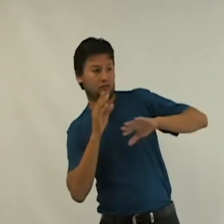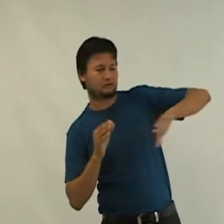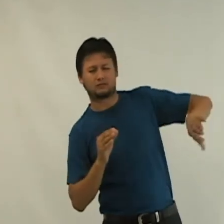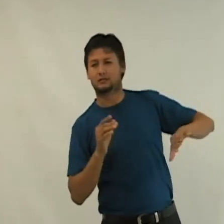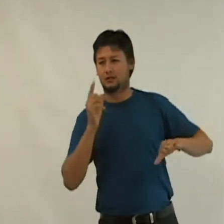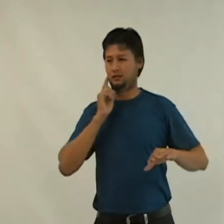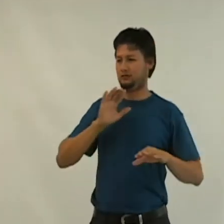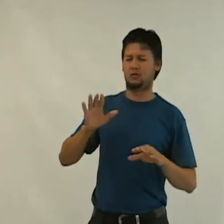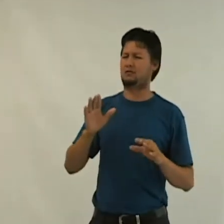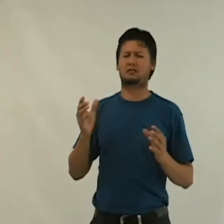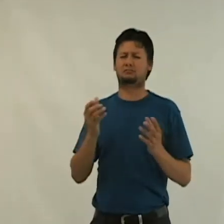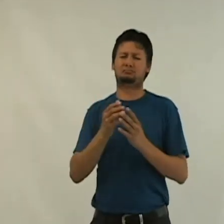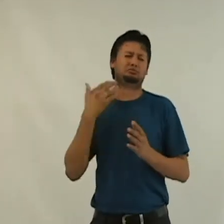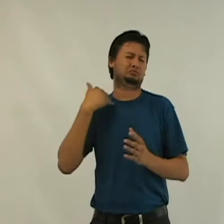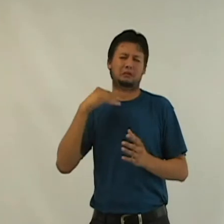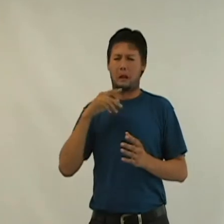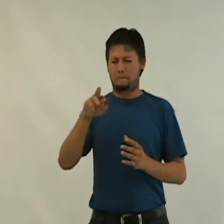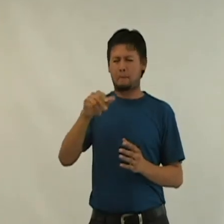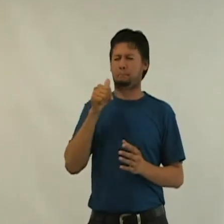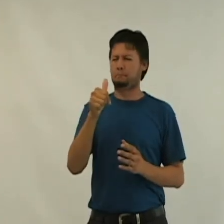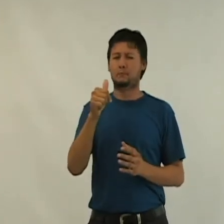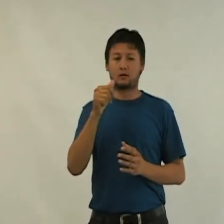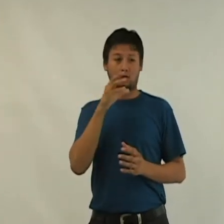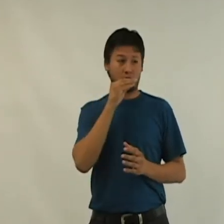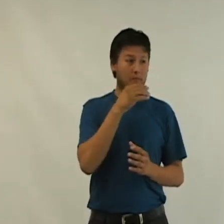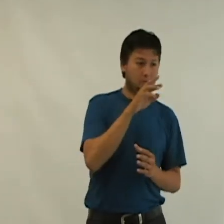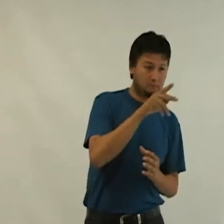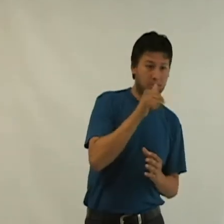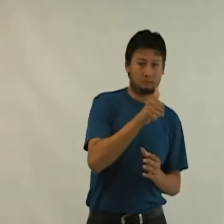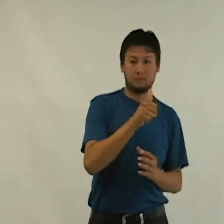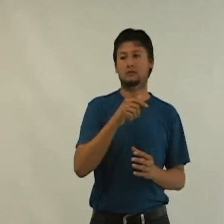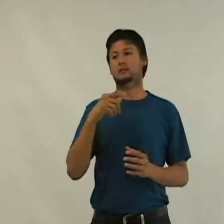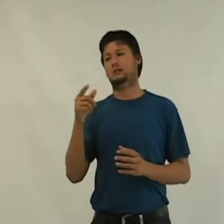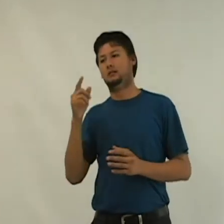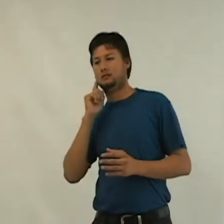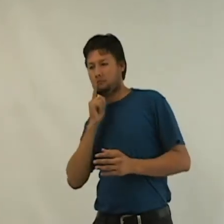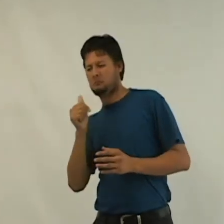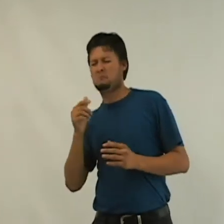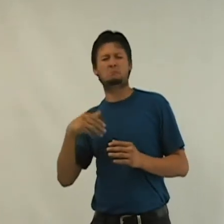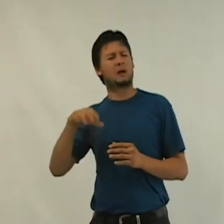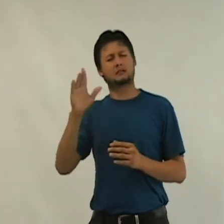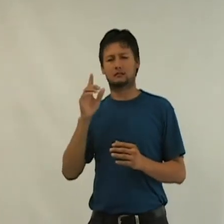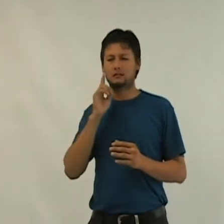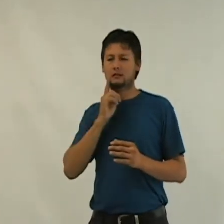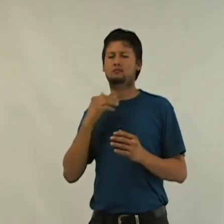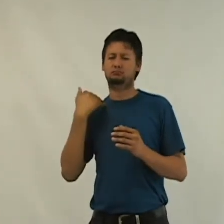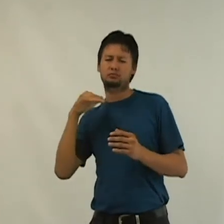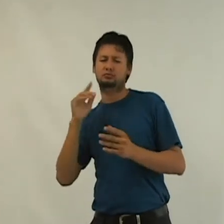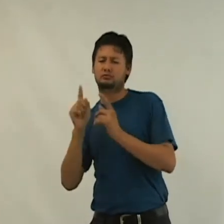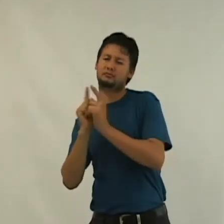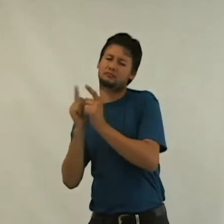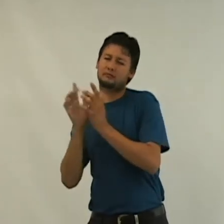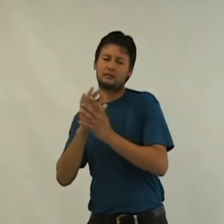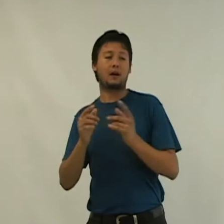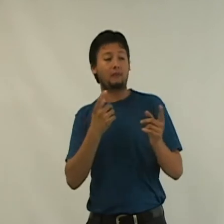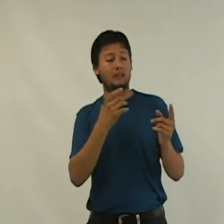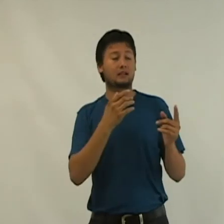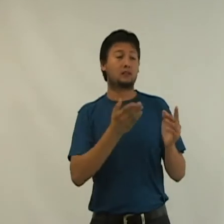los oyentes, no hago un lado a los sordos. Tengo muy buenos amigos, tengo amigos oyentes, amigos sordos, aunque tengo más amigos sordos, nos